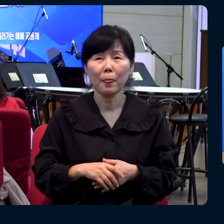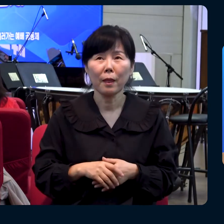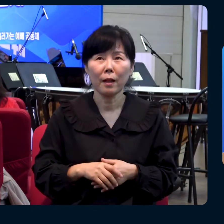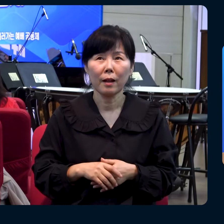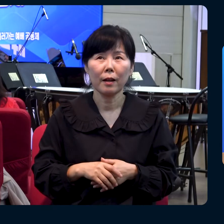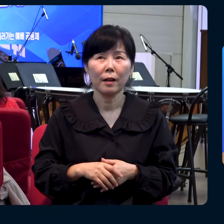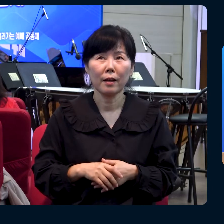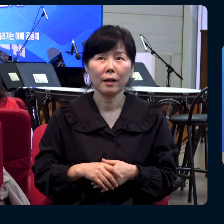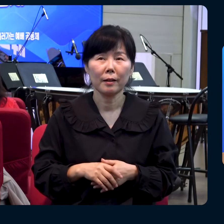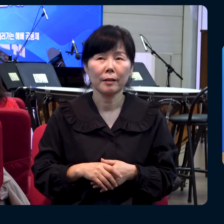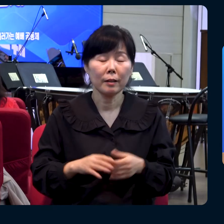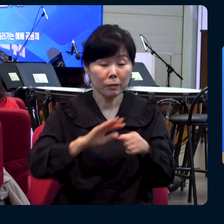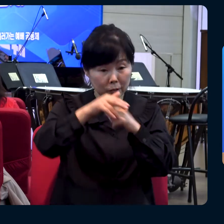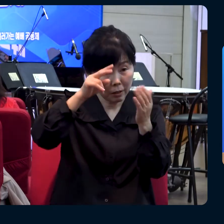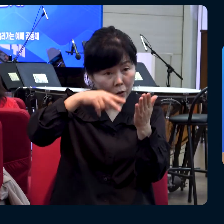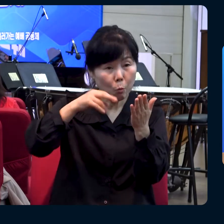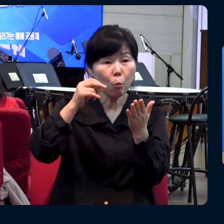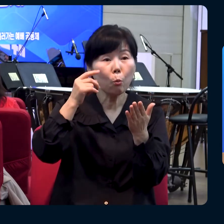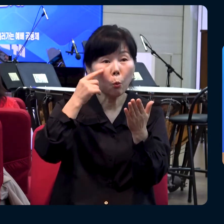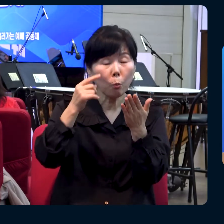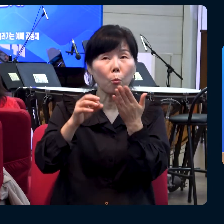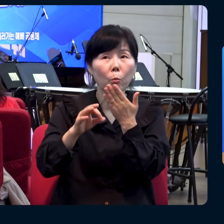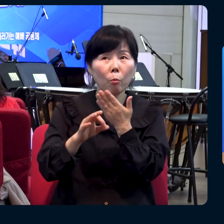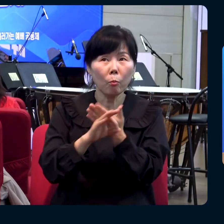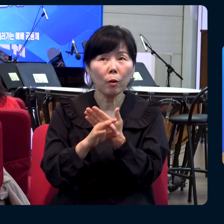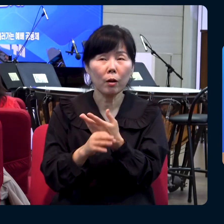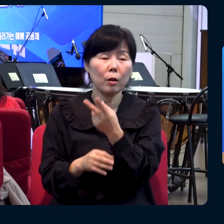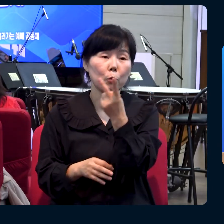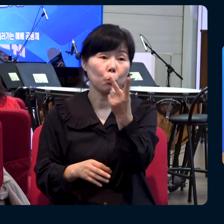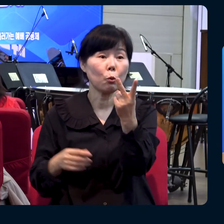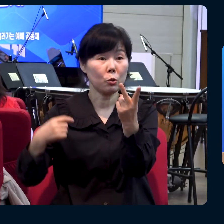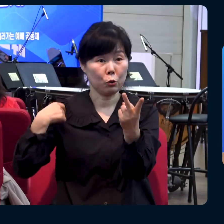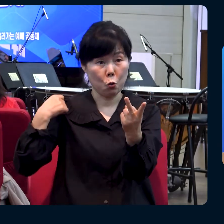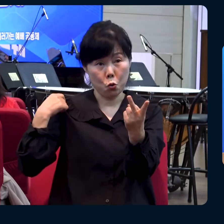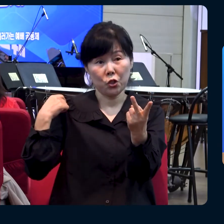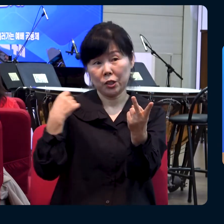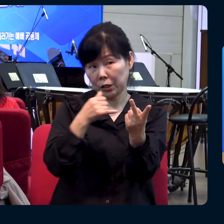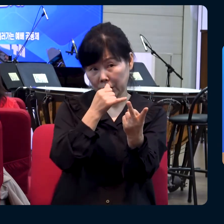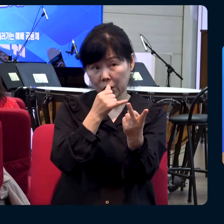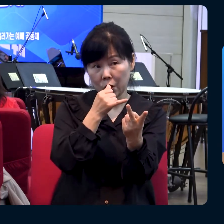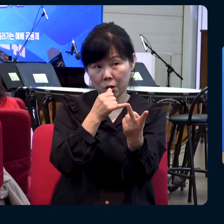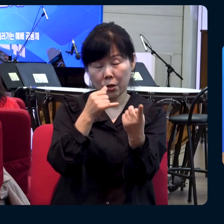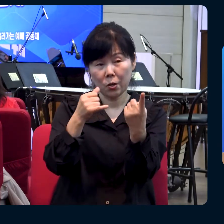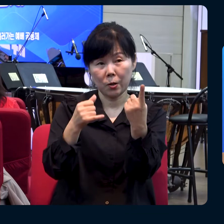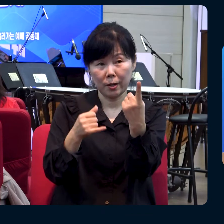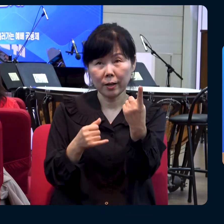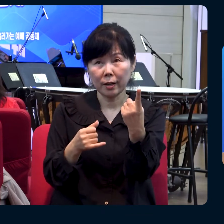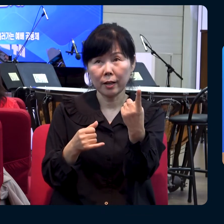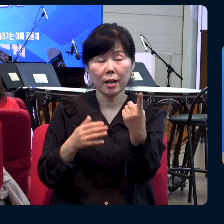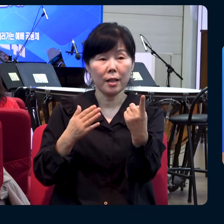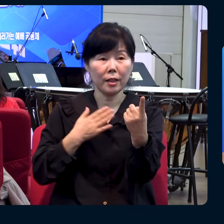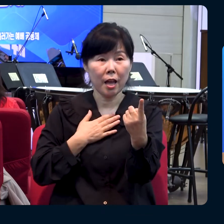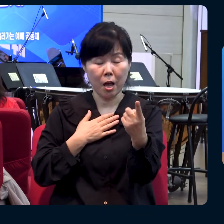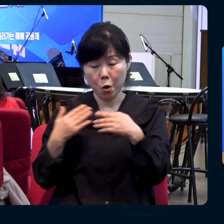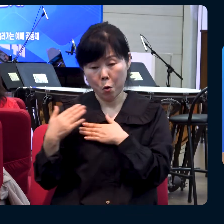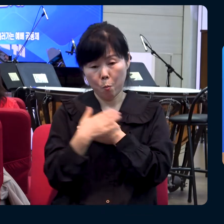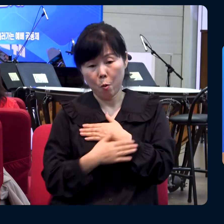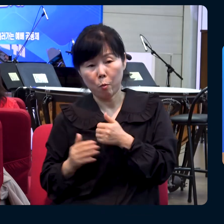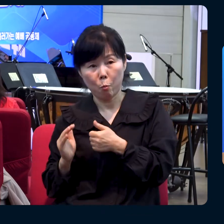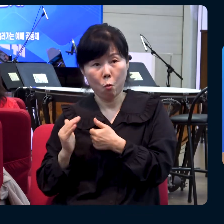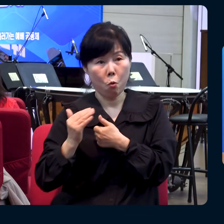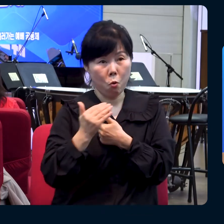있습니다. 성경을 읽어보시면 두 종류의 갑옷이 있습니다. 하나는 내 몸을